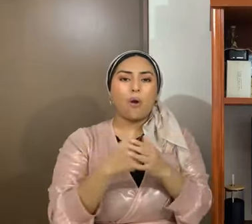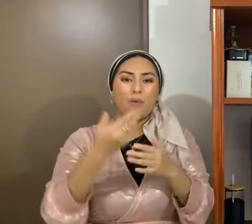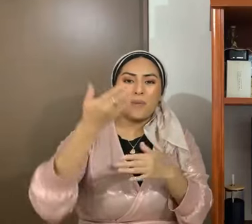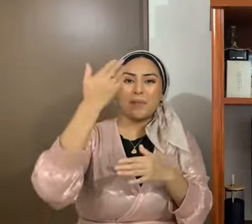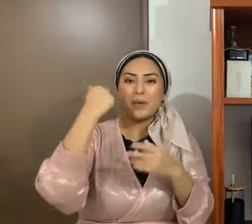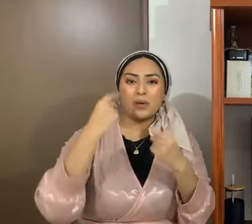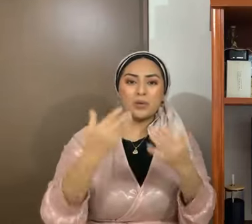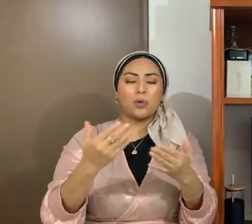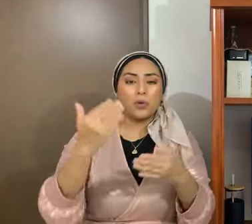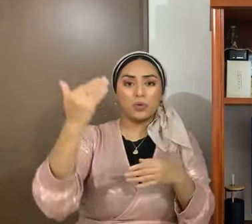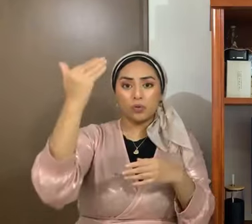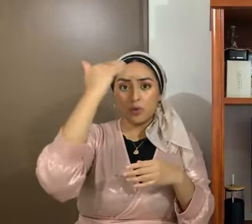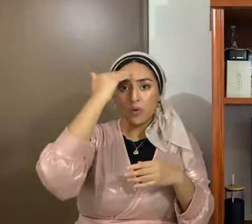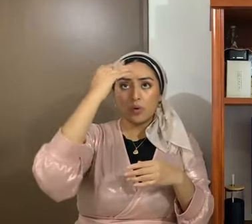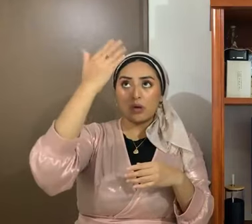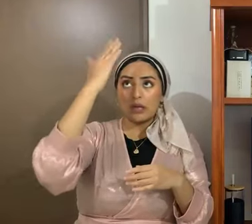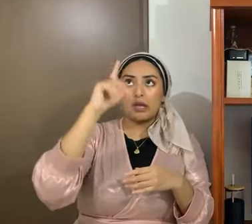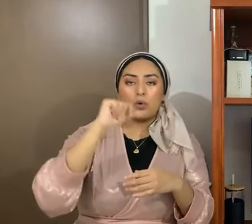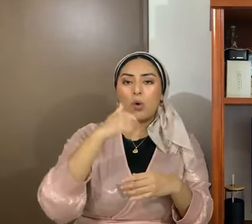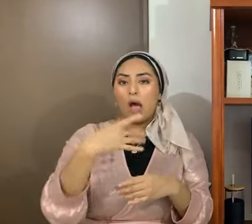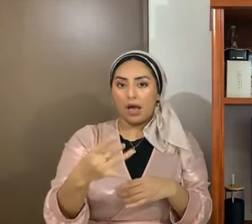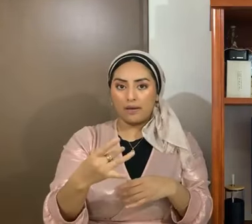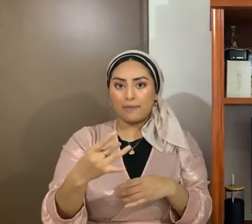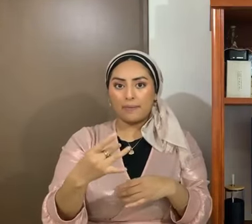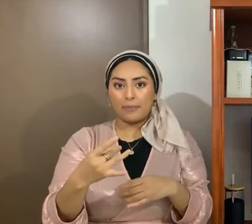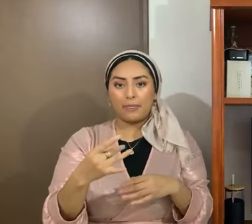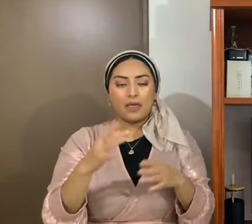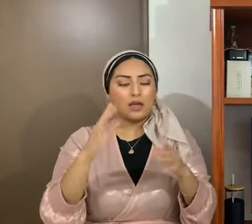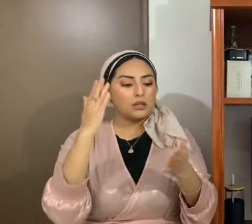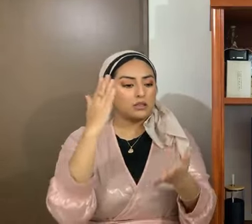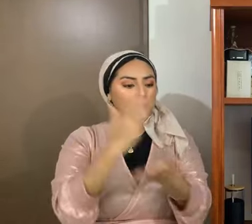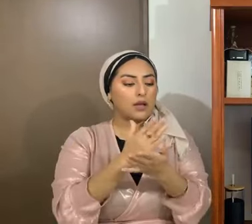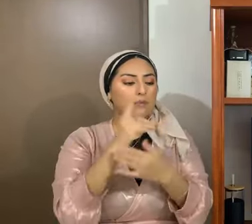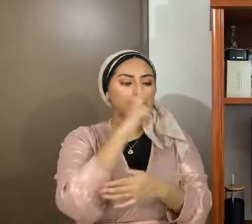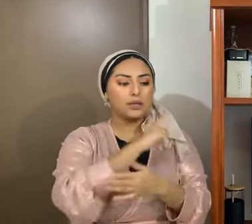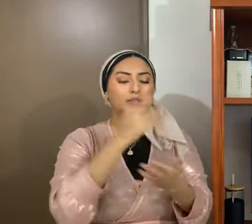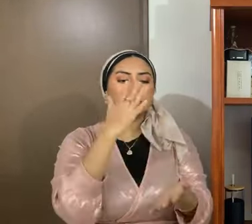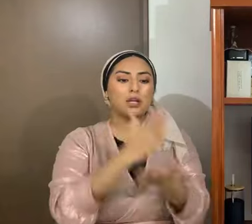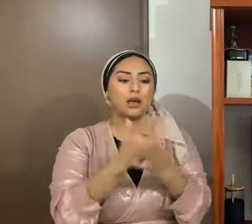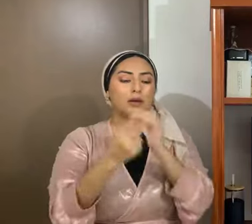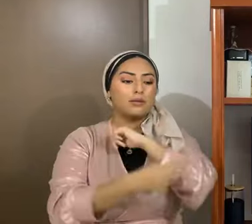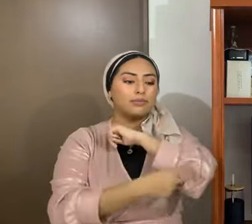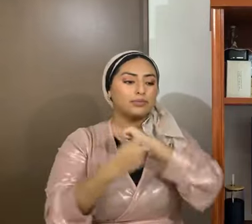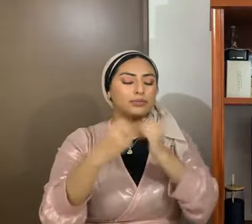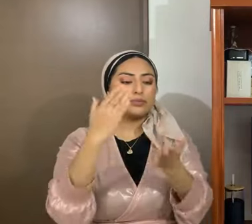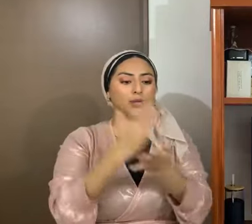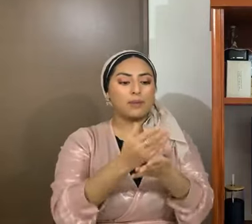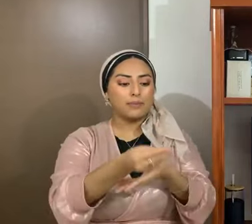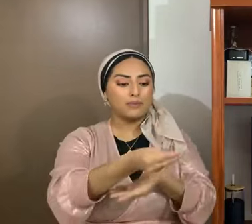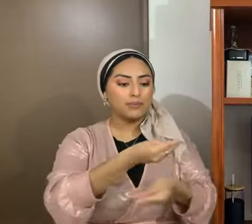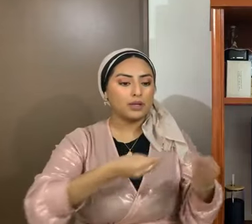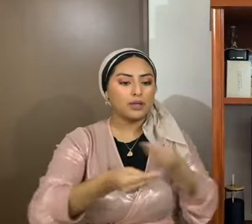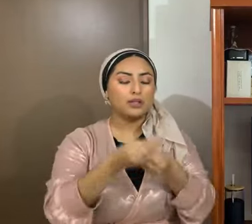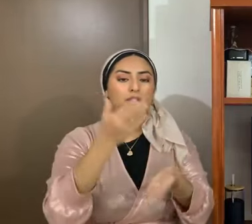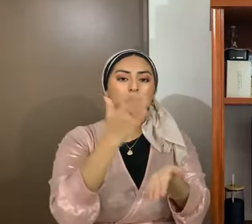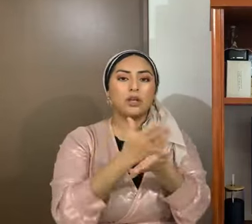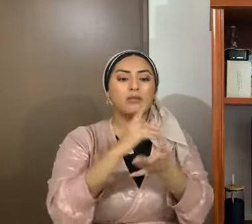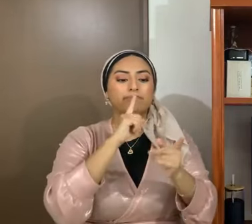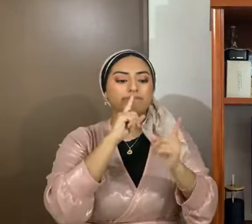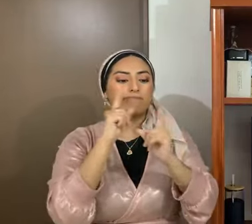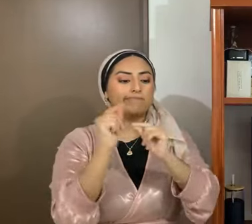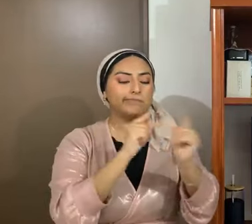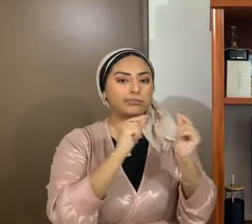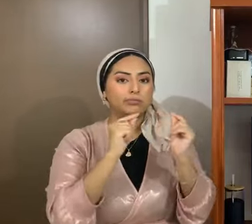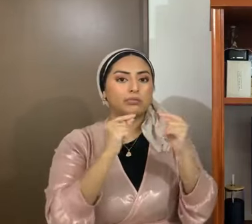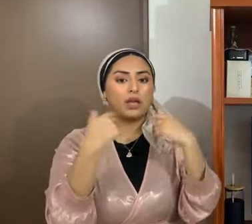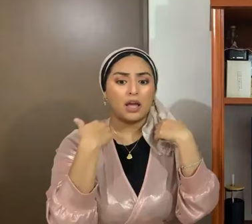hizo y que sabe que le desagrada al Eterno. No mentir, no robar, no defraudar, no hacer chisme.